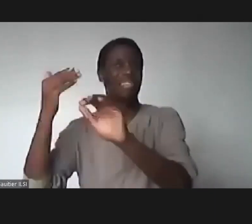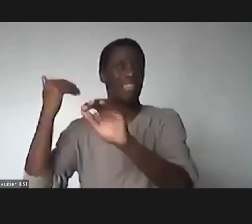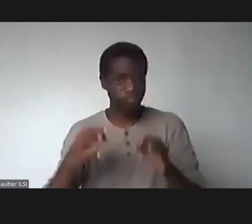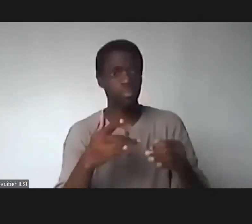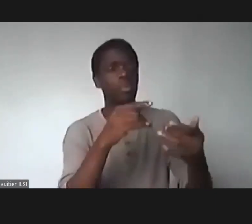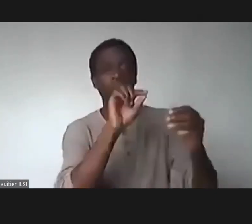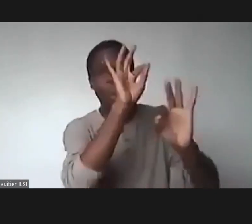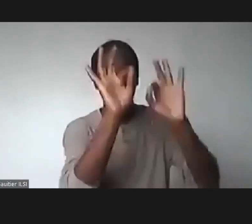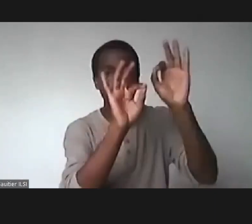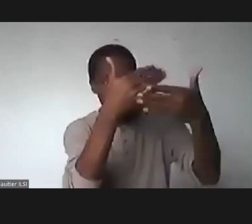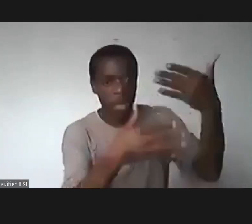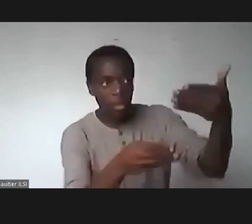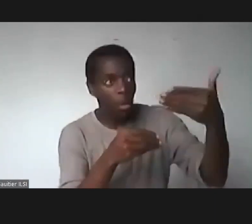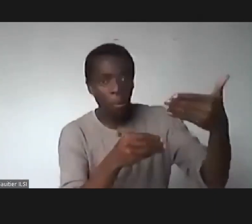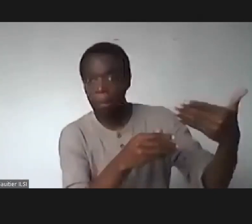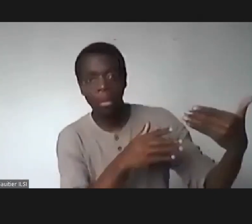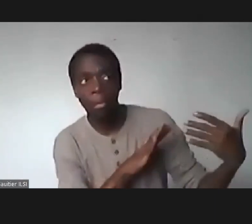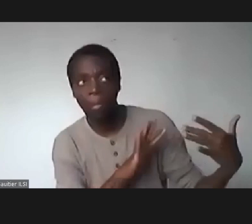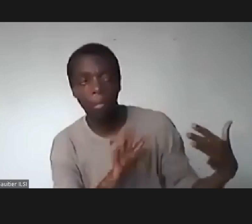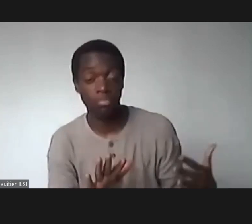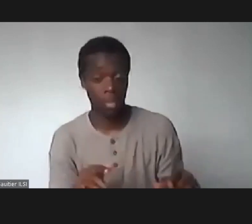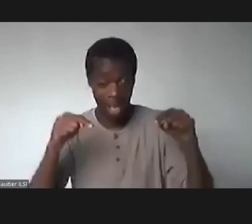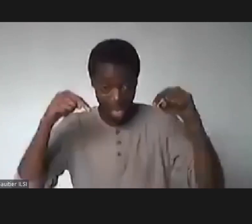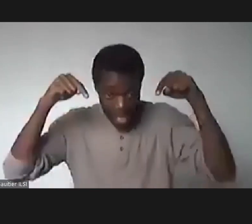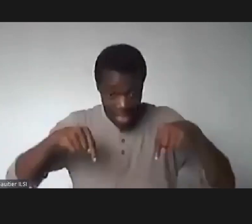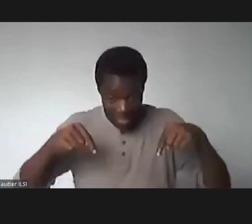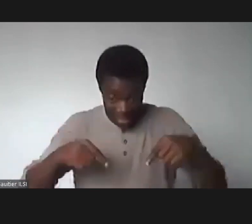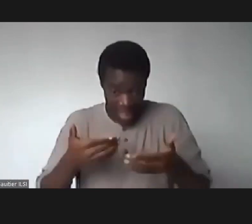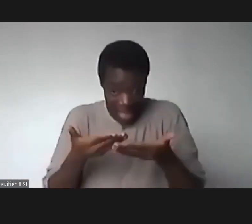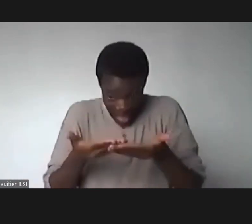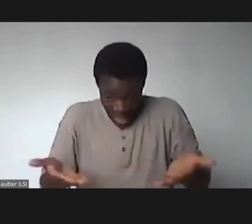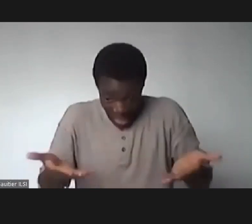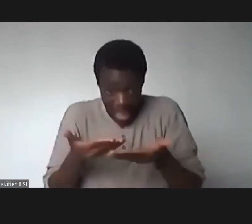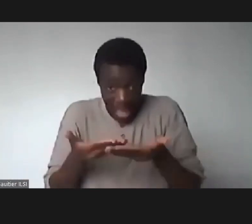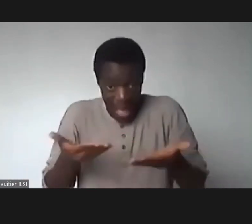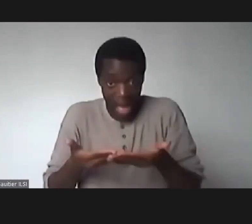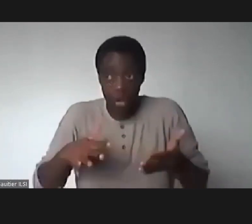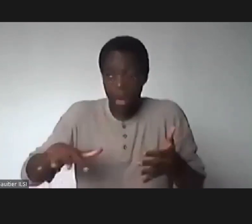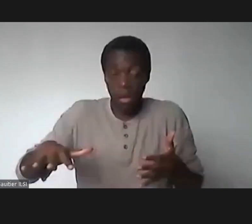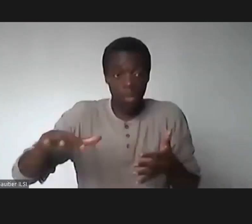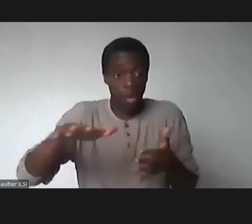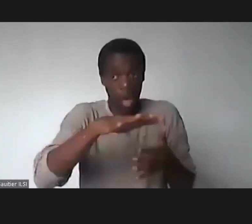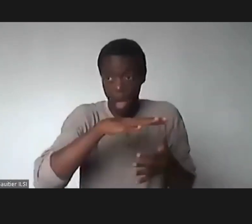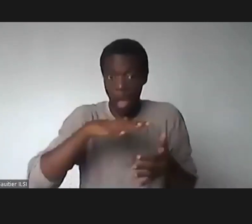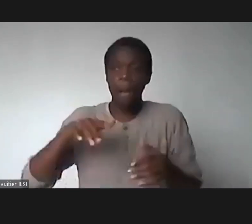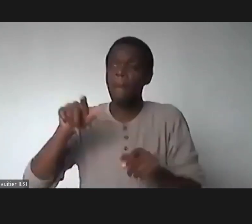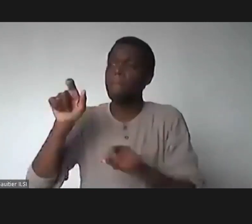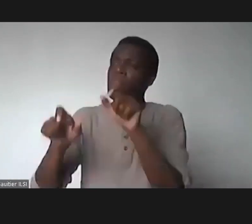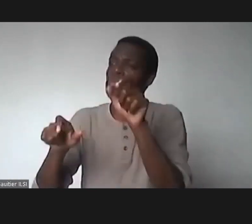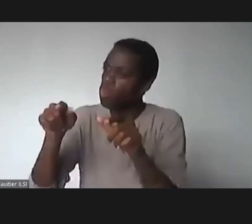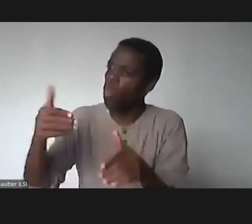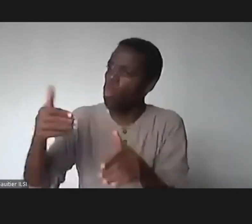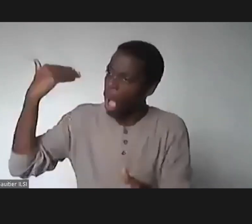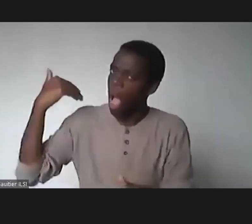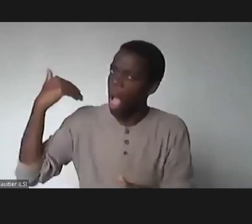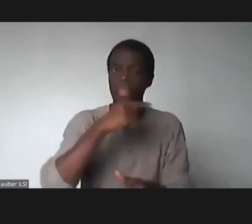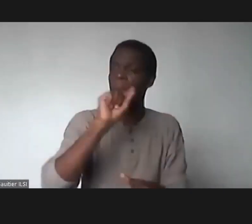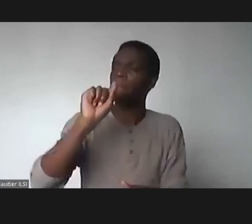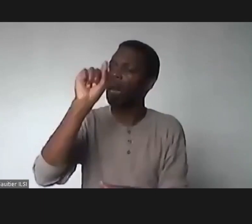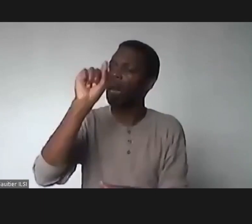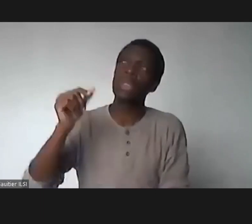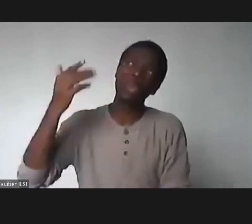en la Argentina, persona con discapacidad que haya sido incluso encuestada en este sentido. Entonces, ver si